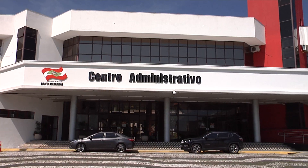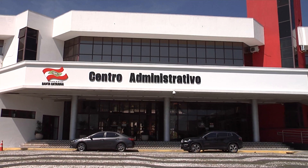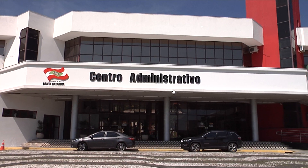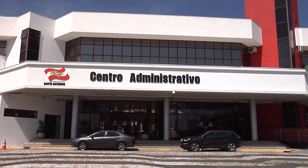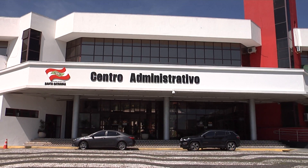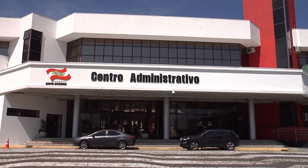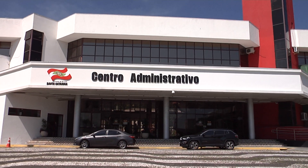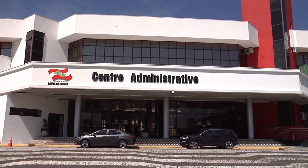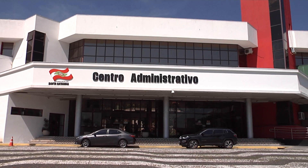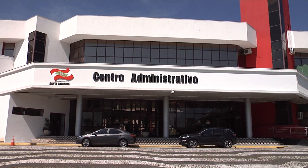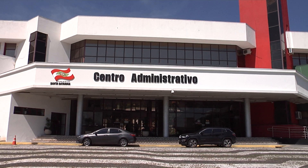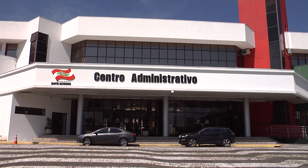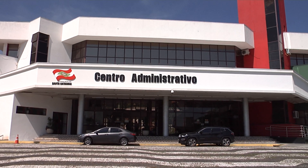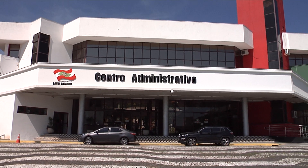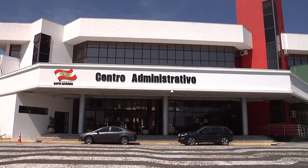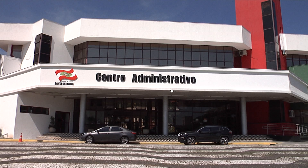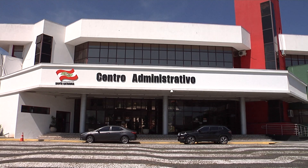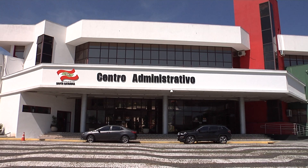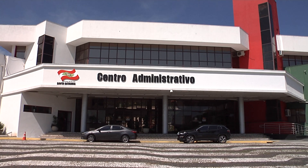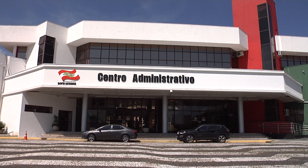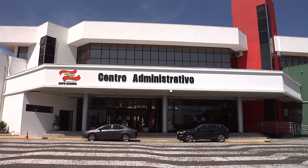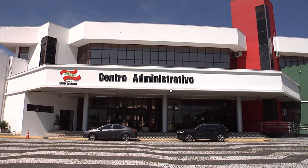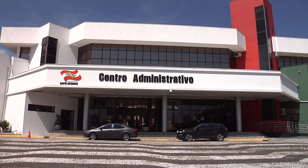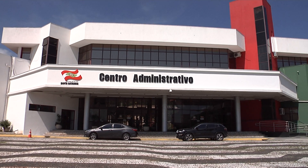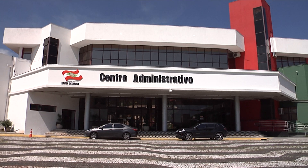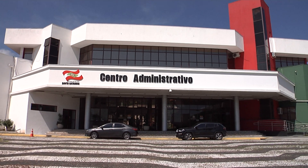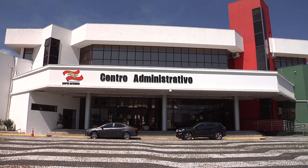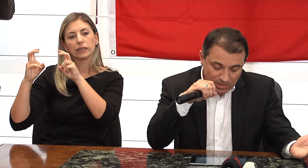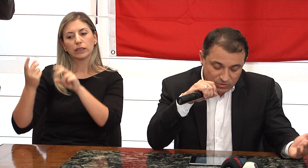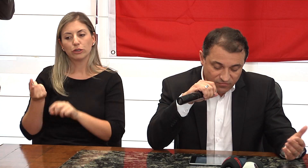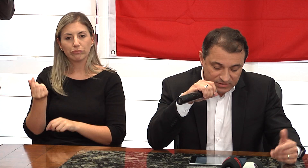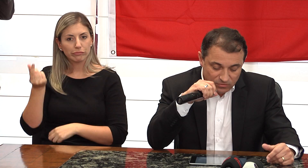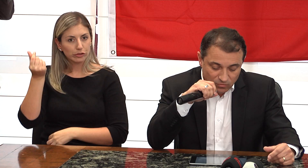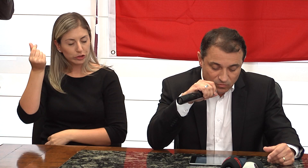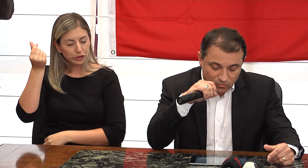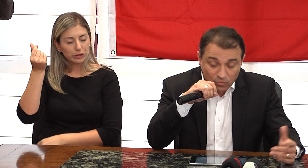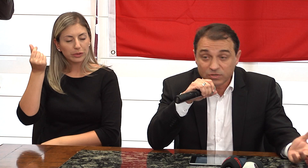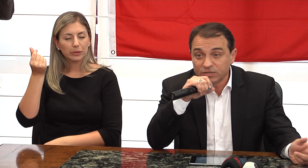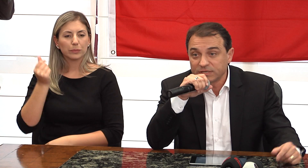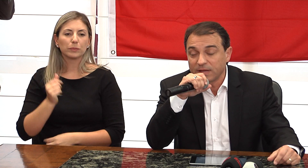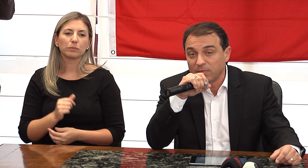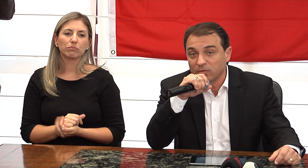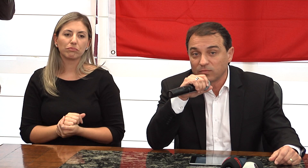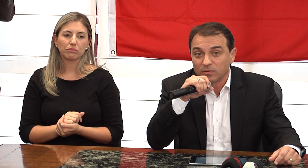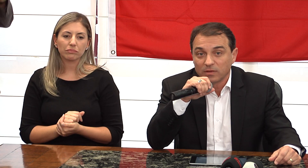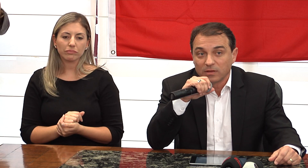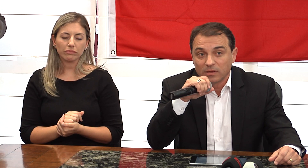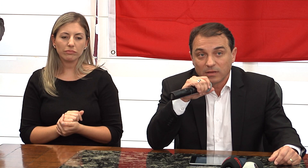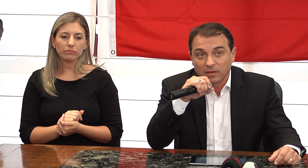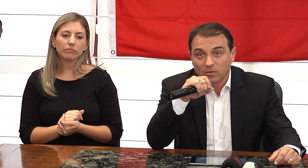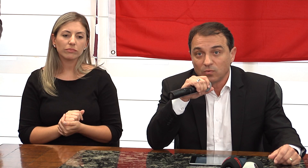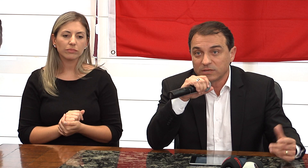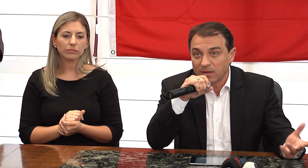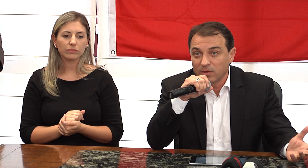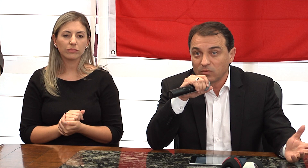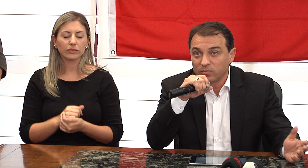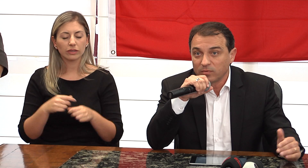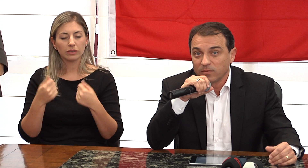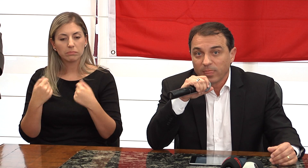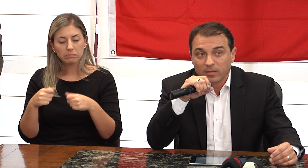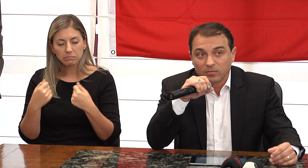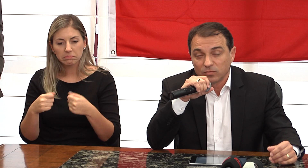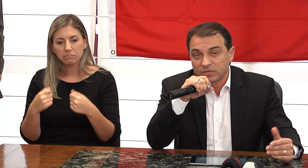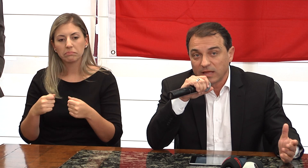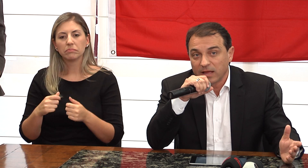expectativas e dos planos nos próximos meses e também dos próximos anos. Temos que fazer um contingenciamento no